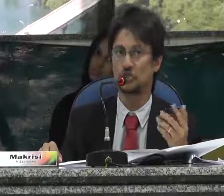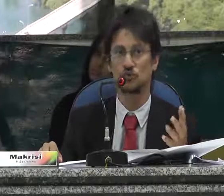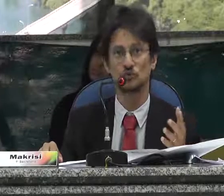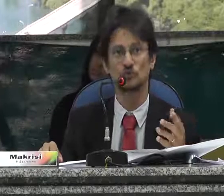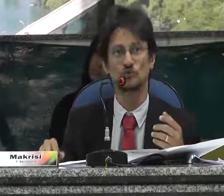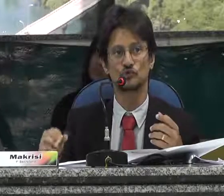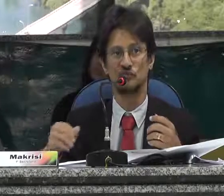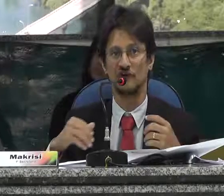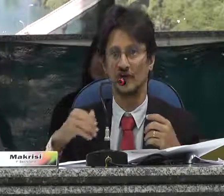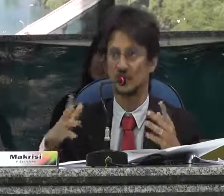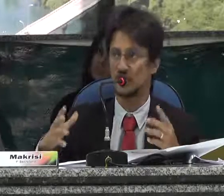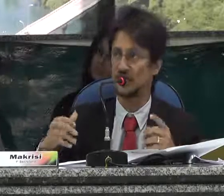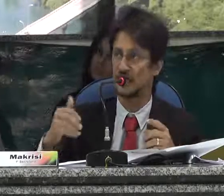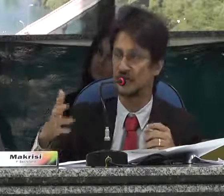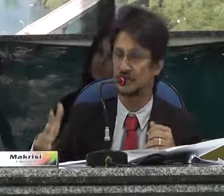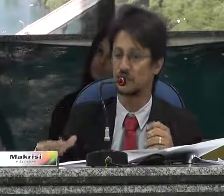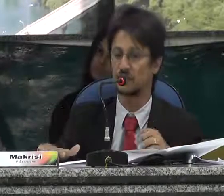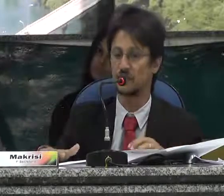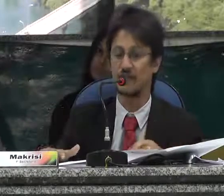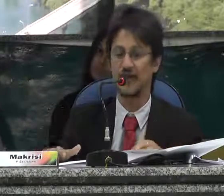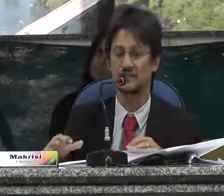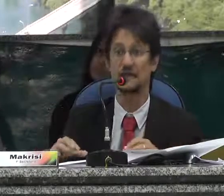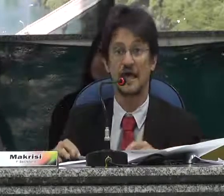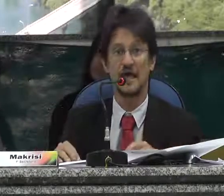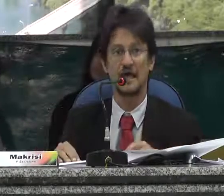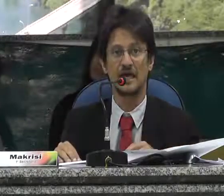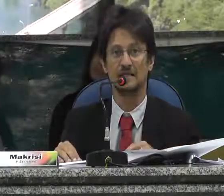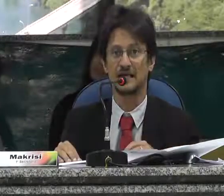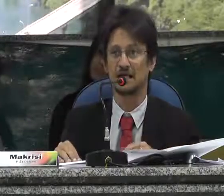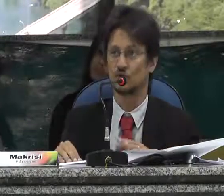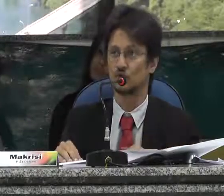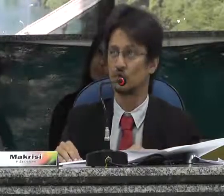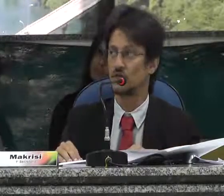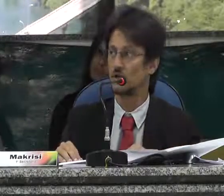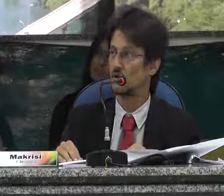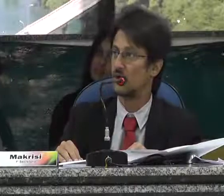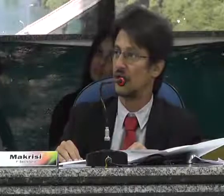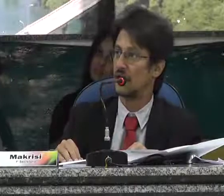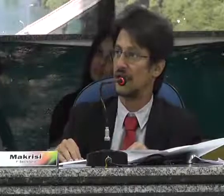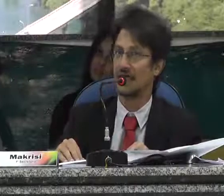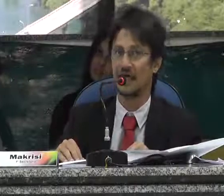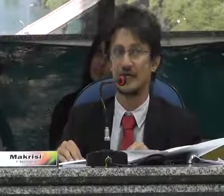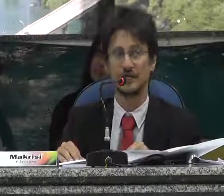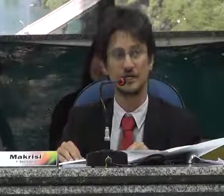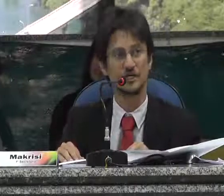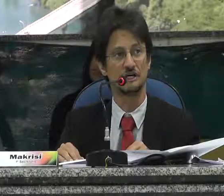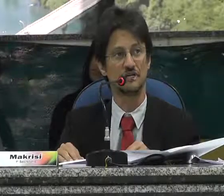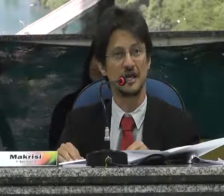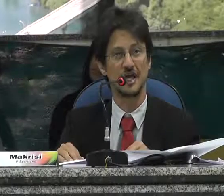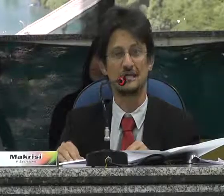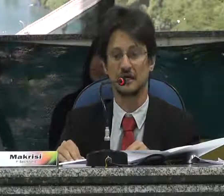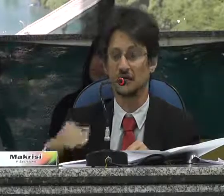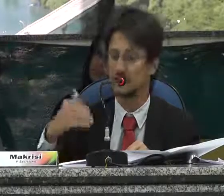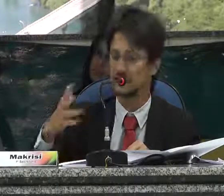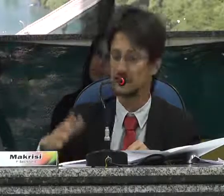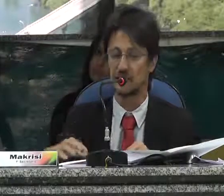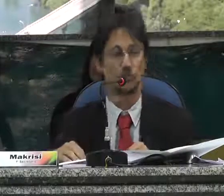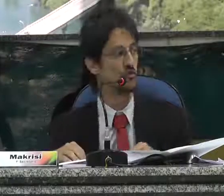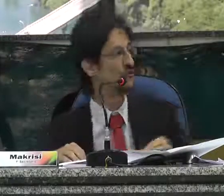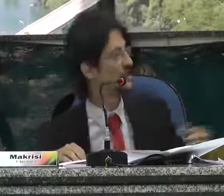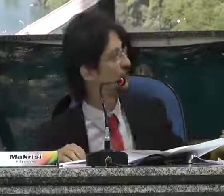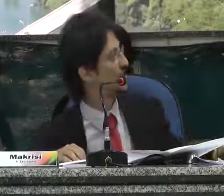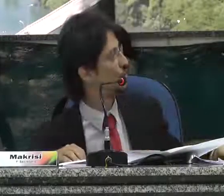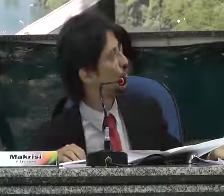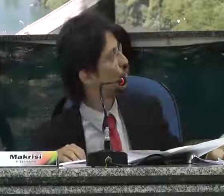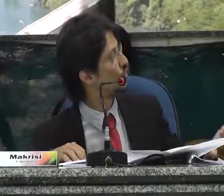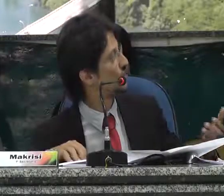e, juntos com várias lideranças e autoridades, realizaram no domingo aquela grande caminhada. Sem